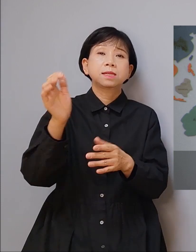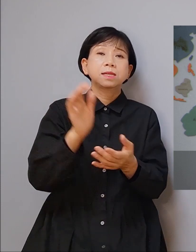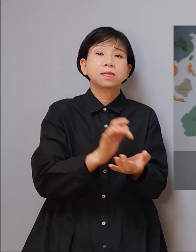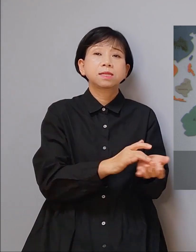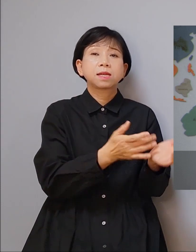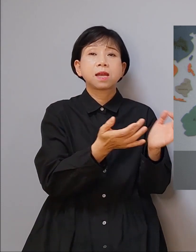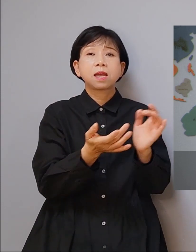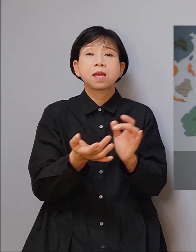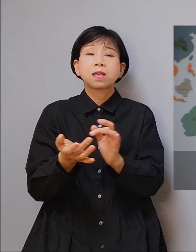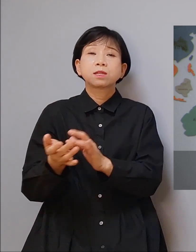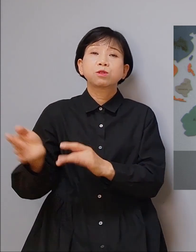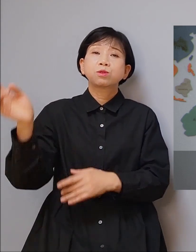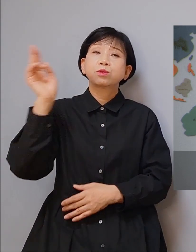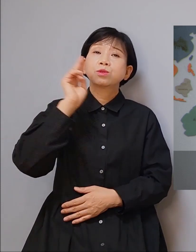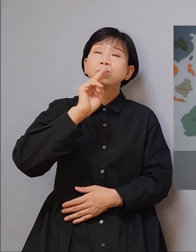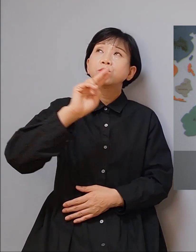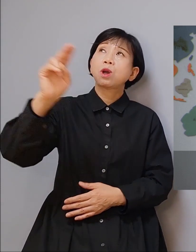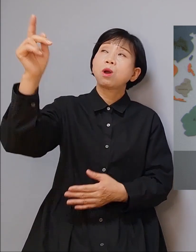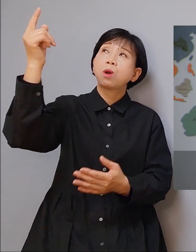왕이신